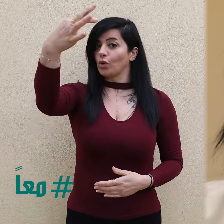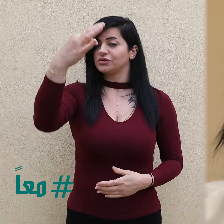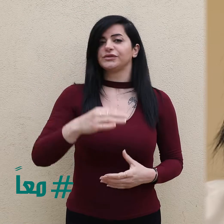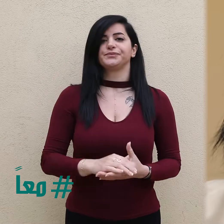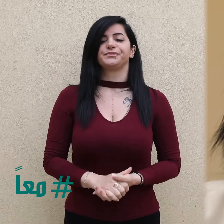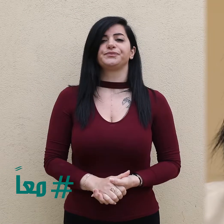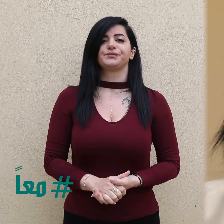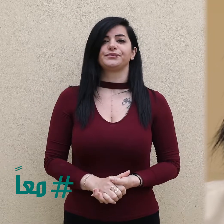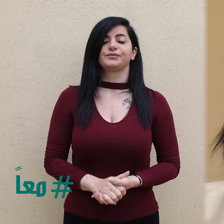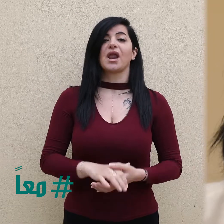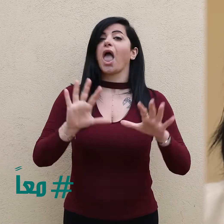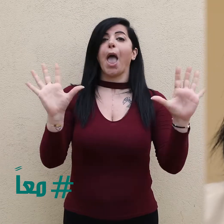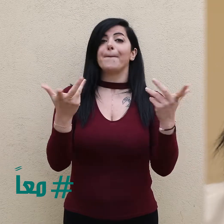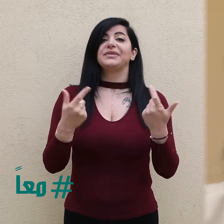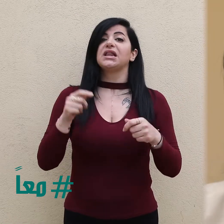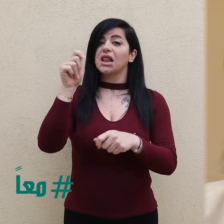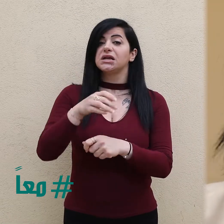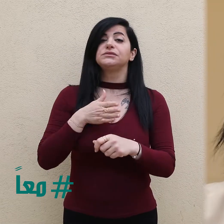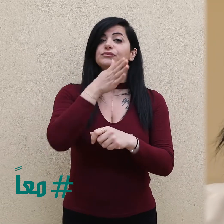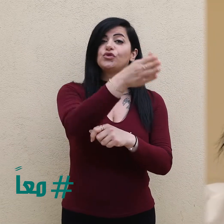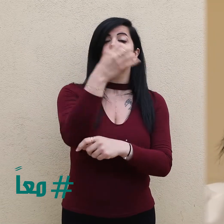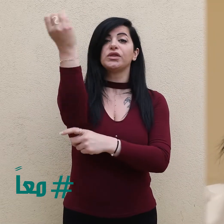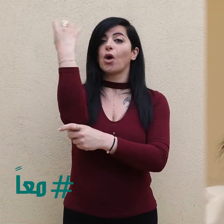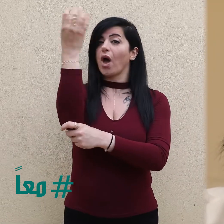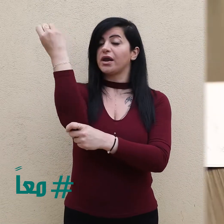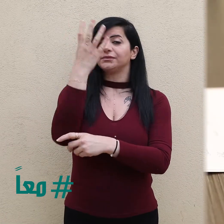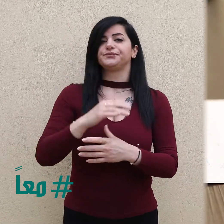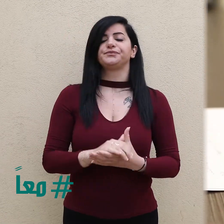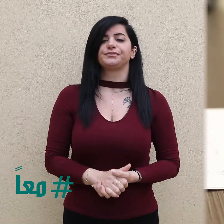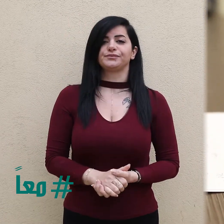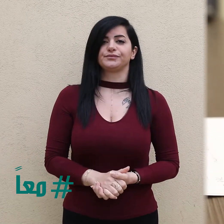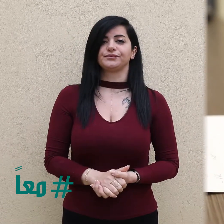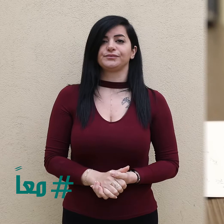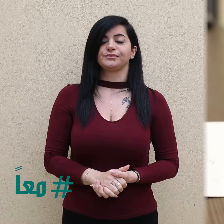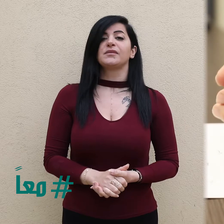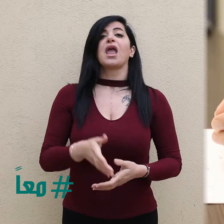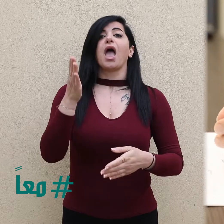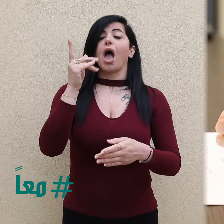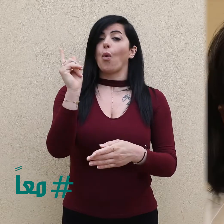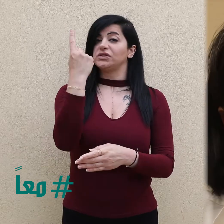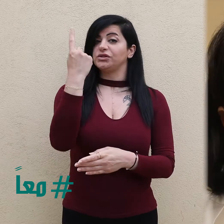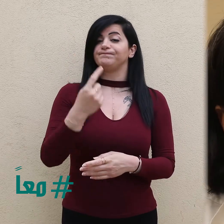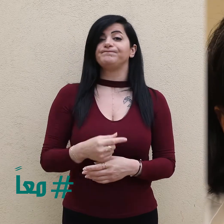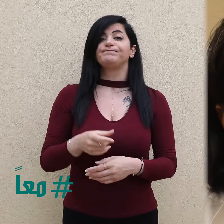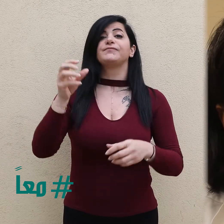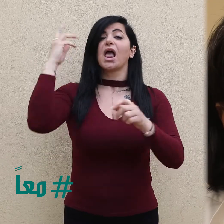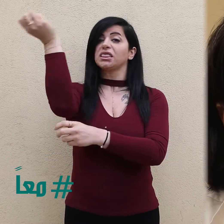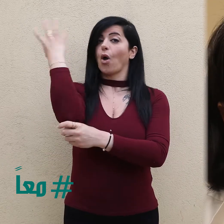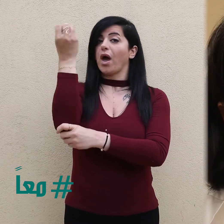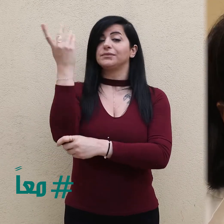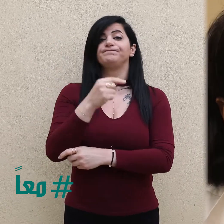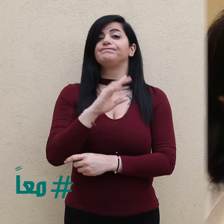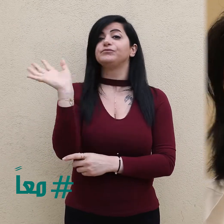الطبية والصحية والأجهزة الصحية بلبنان ليستوعبوا المرضى. أمتى المريض مفروض يجي على يتجه على